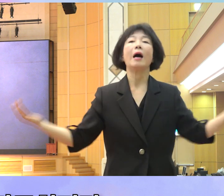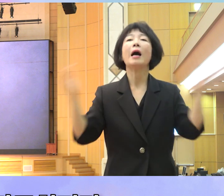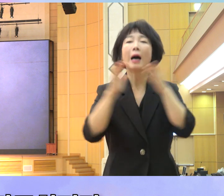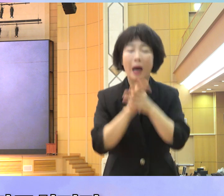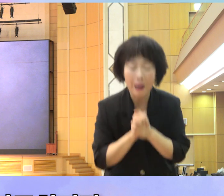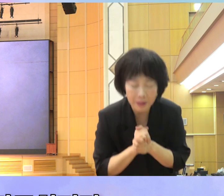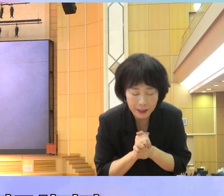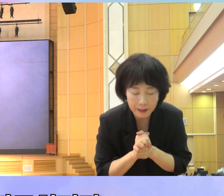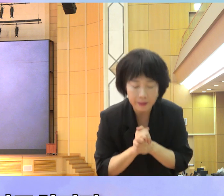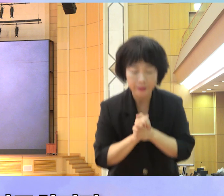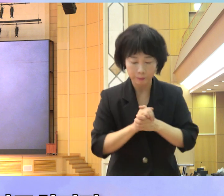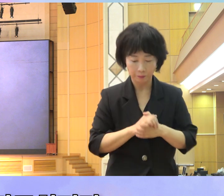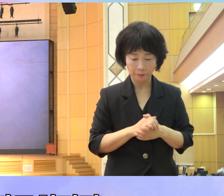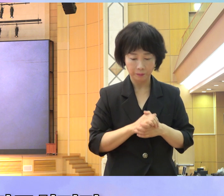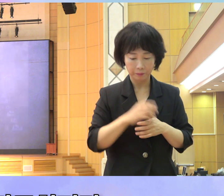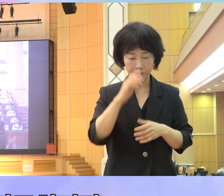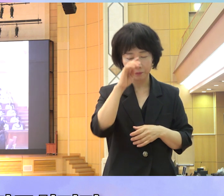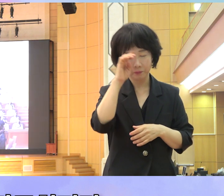기도하옵나이다.